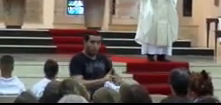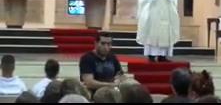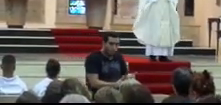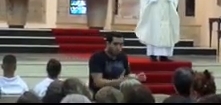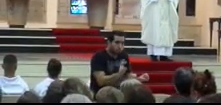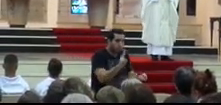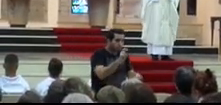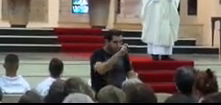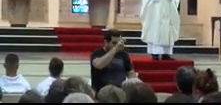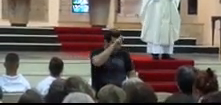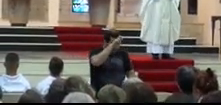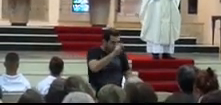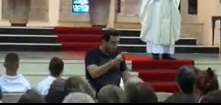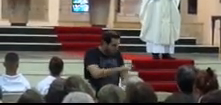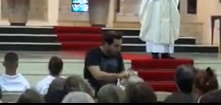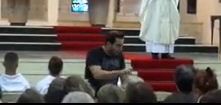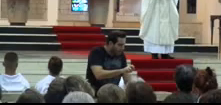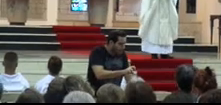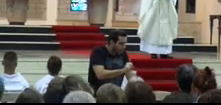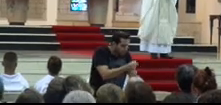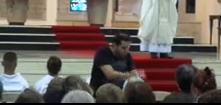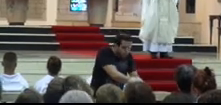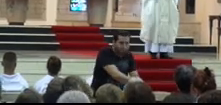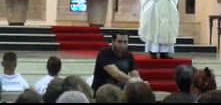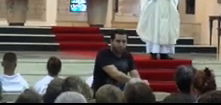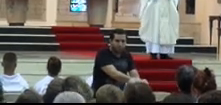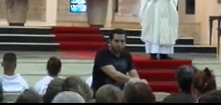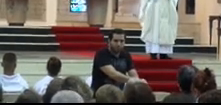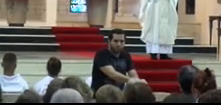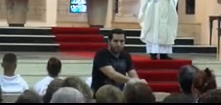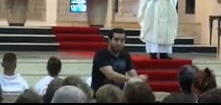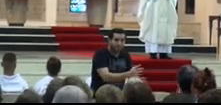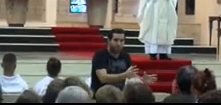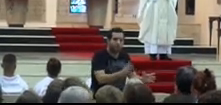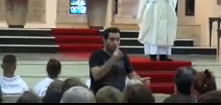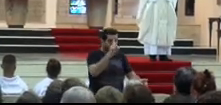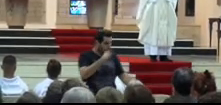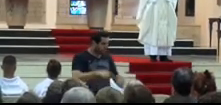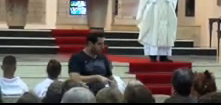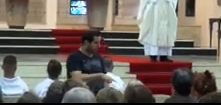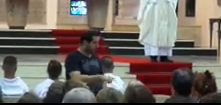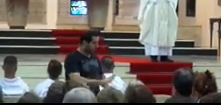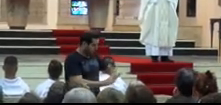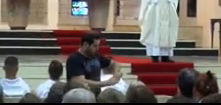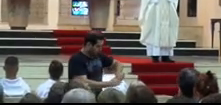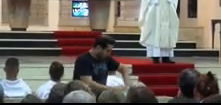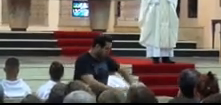história desse povo, conduz esse povo